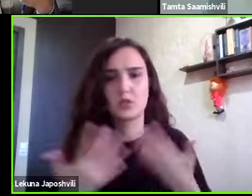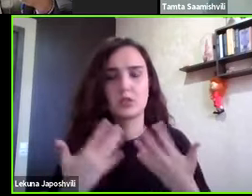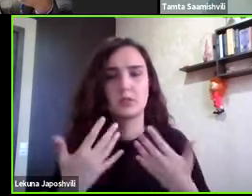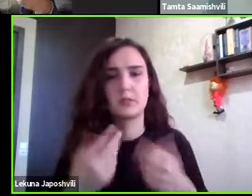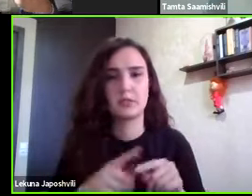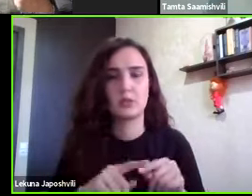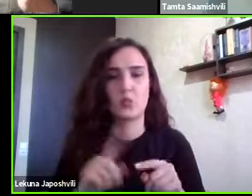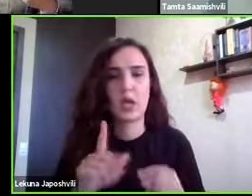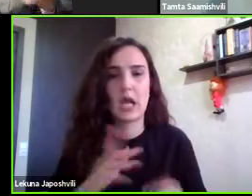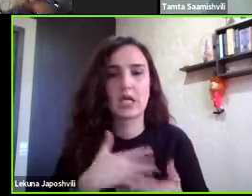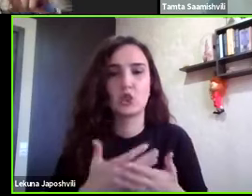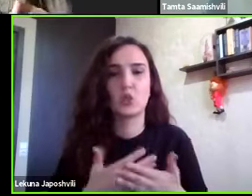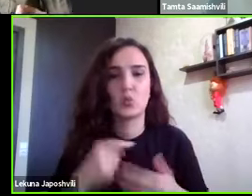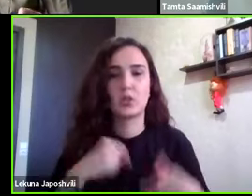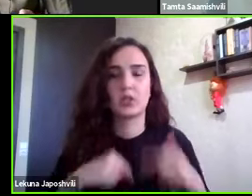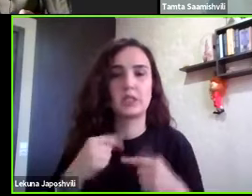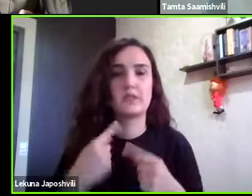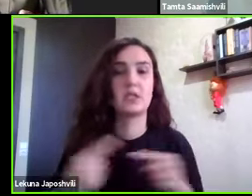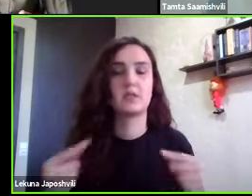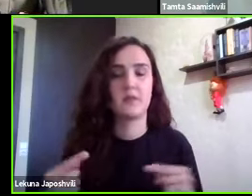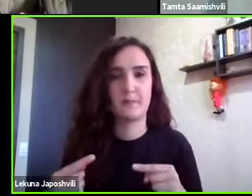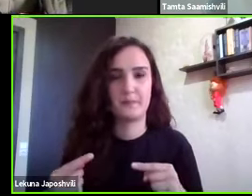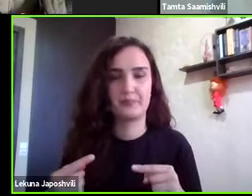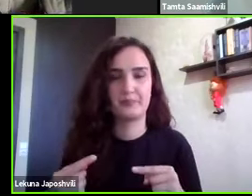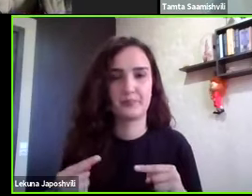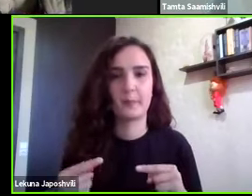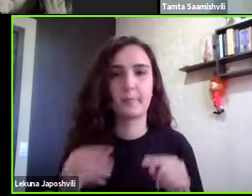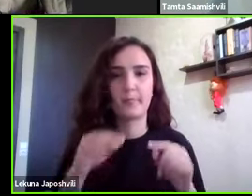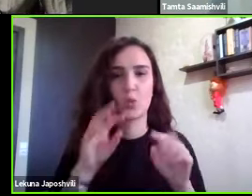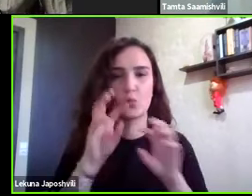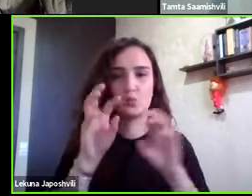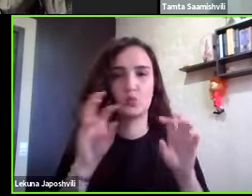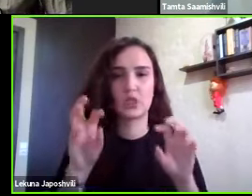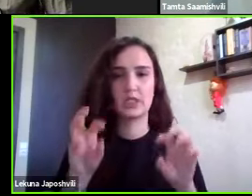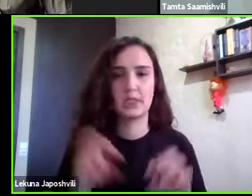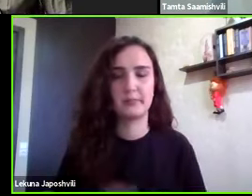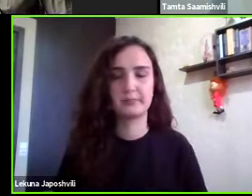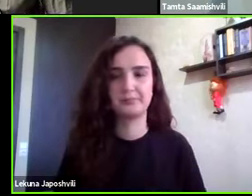ლიმფოციტები და იმუნური სისტემის სხვა უჯრედები. კი.